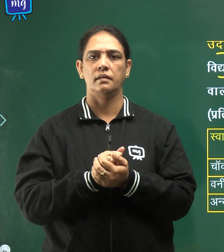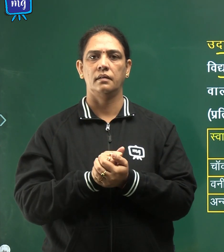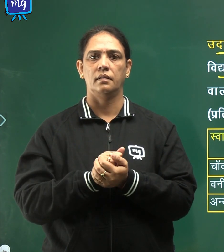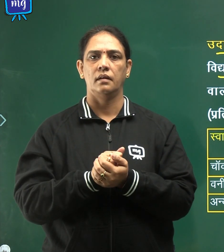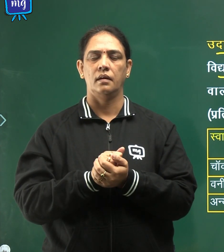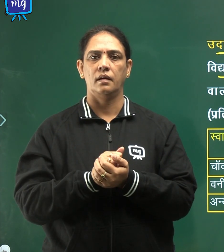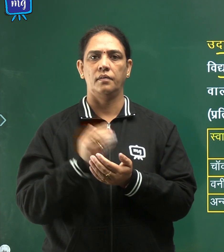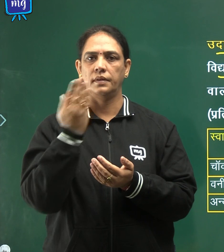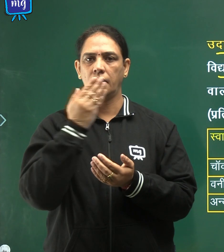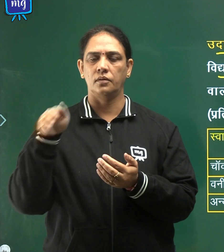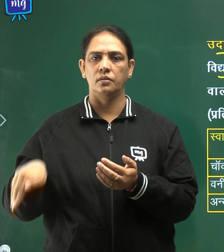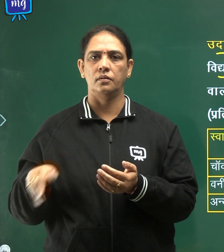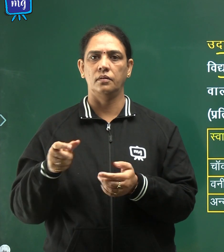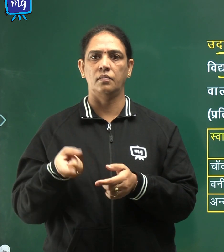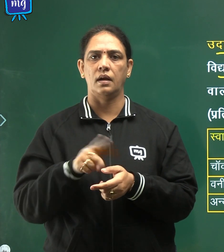विद्यार्थियों द्वारा